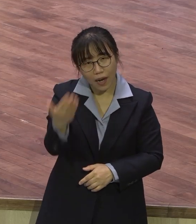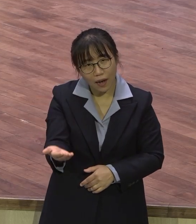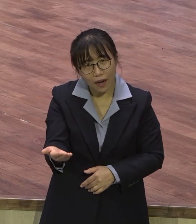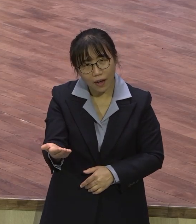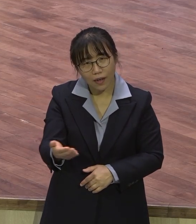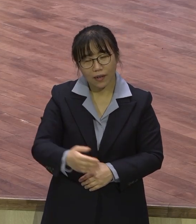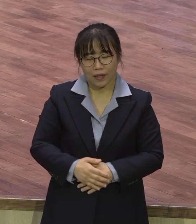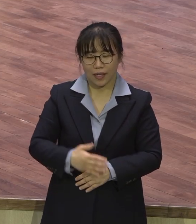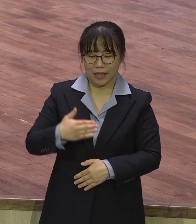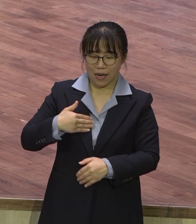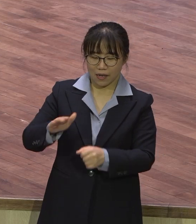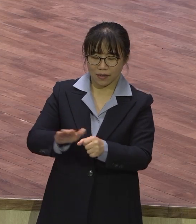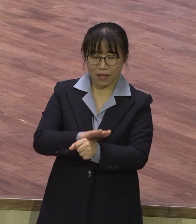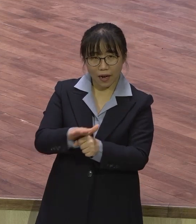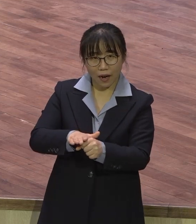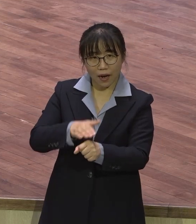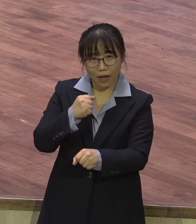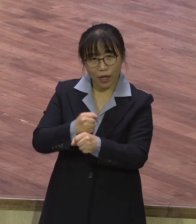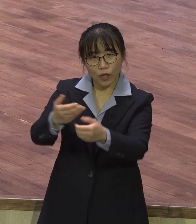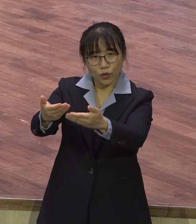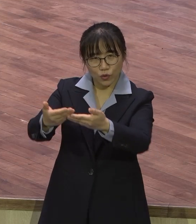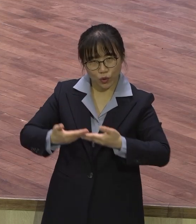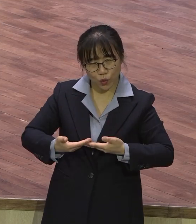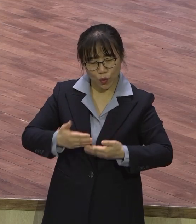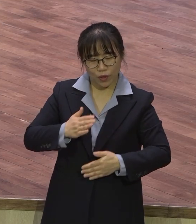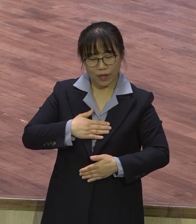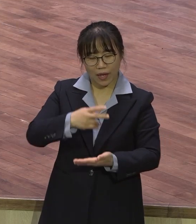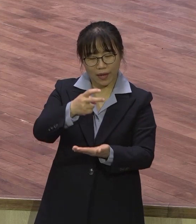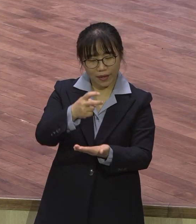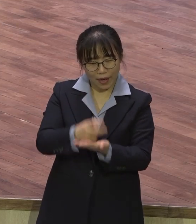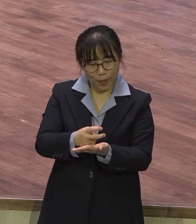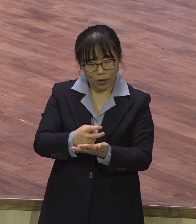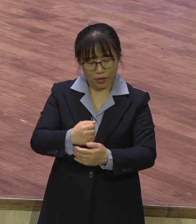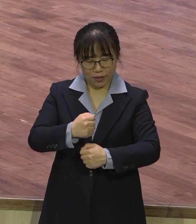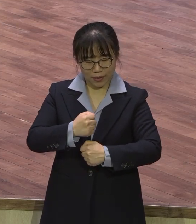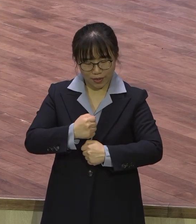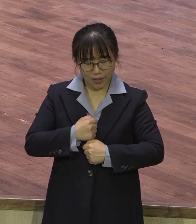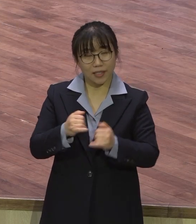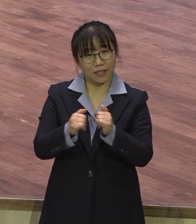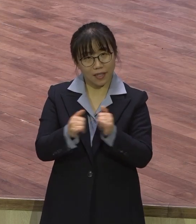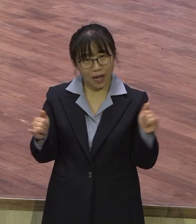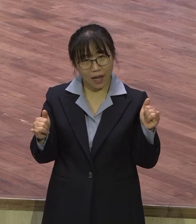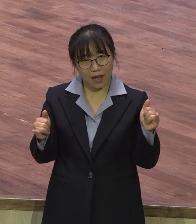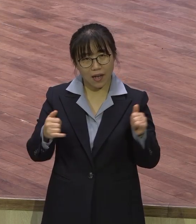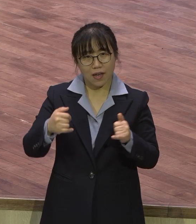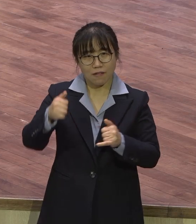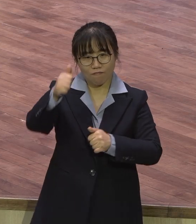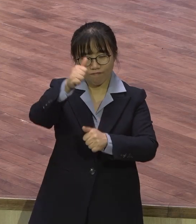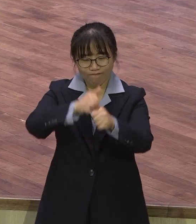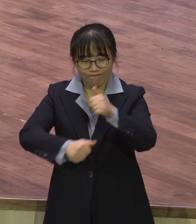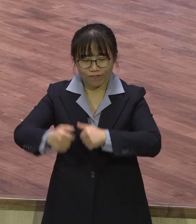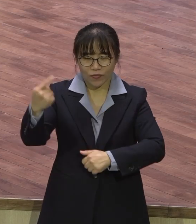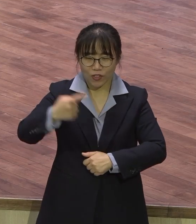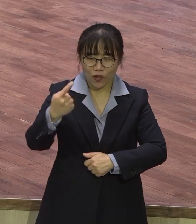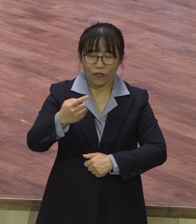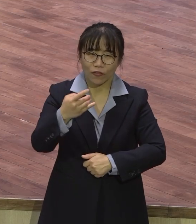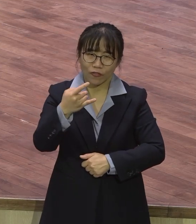말씀하십니다 나를 사랑하고 내 계명을 지키는 자에게는 천대까지 은혜를 베풀겠다